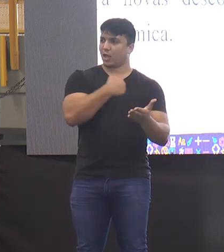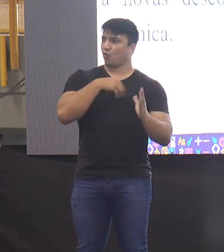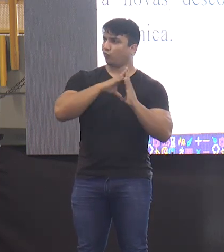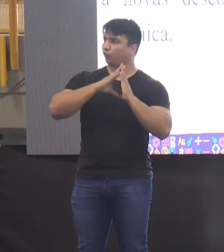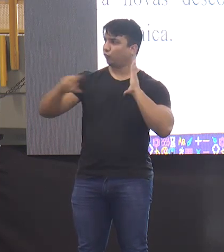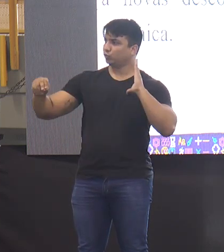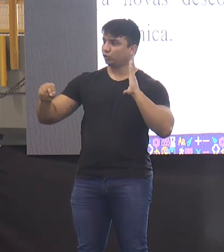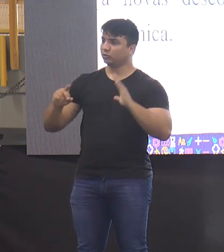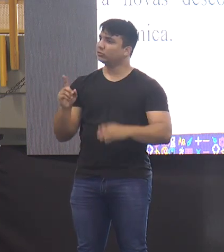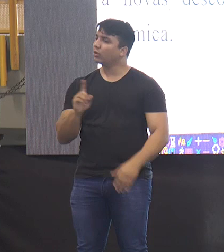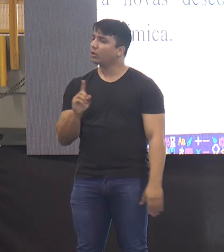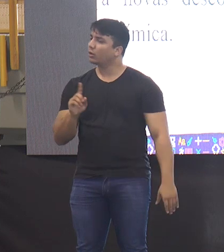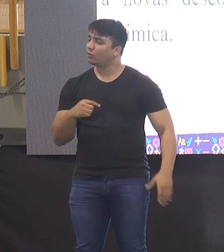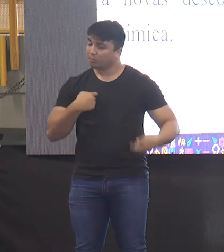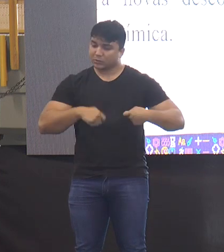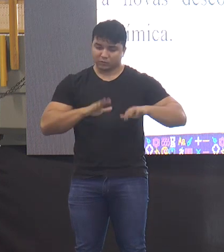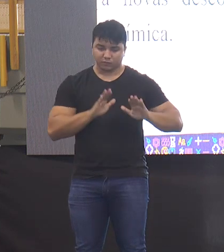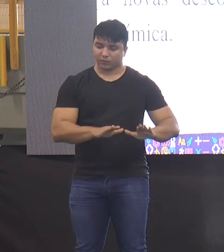fugir.